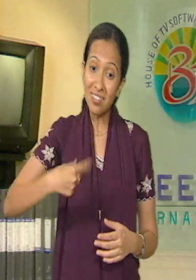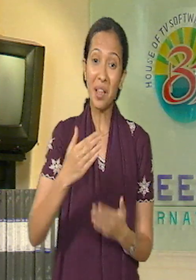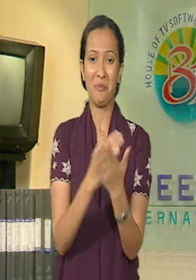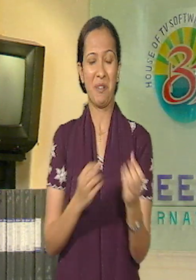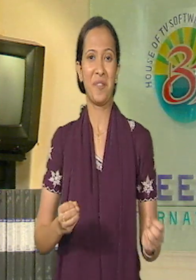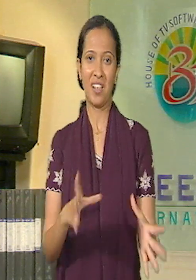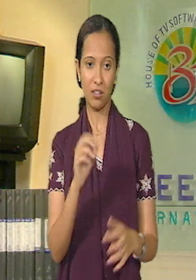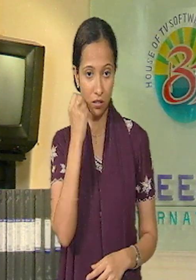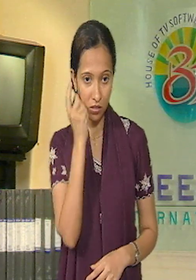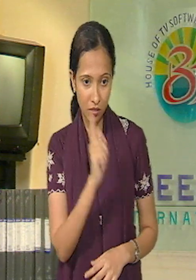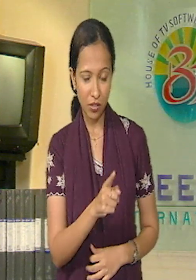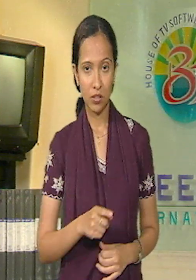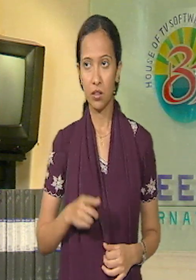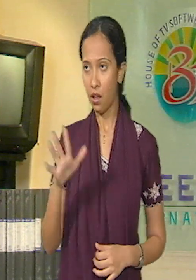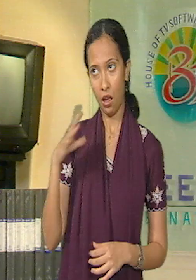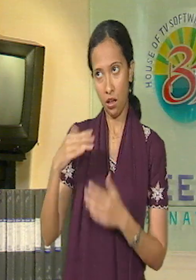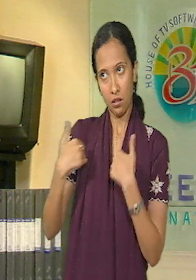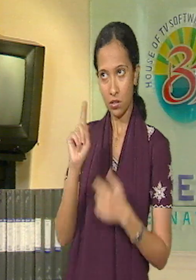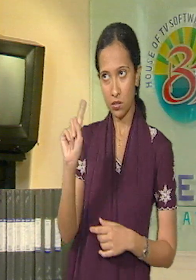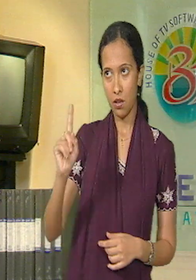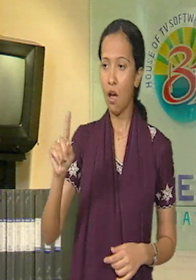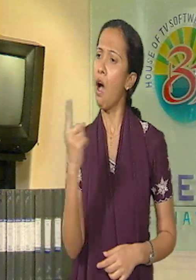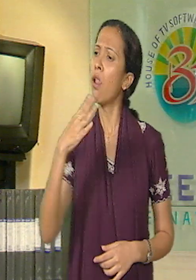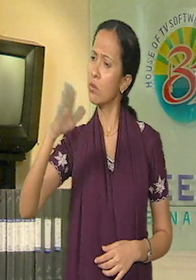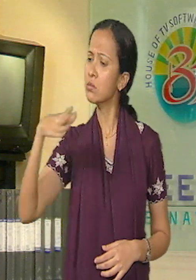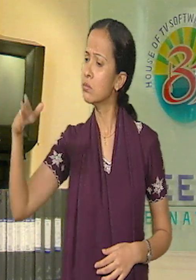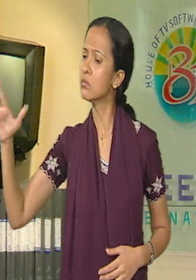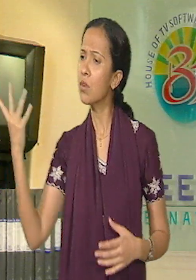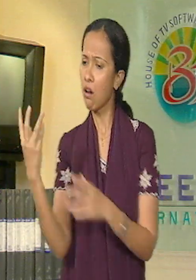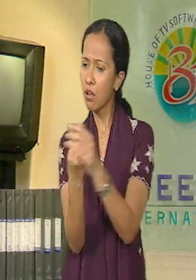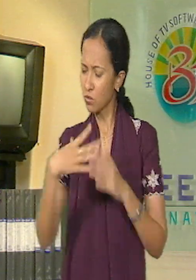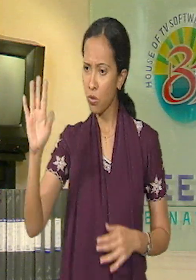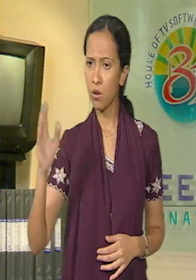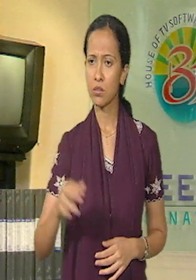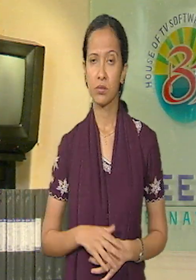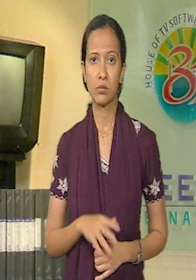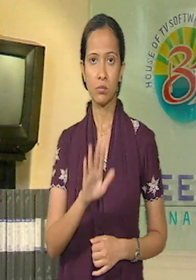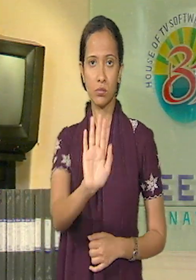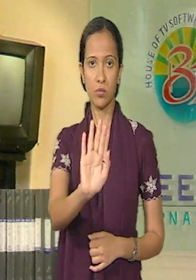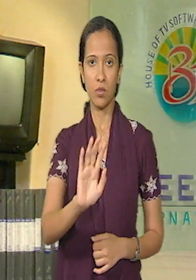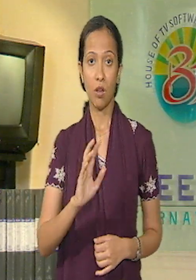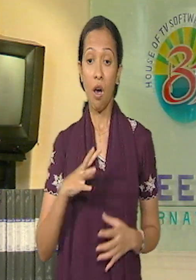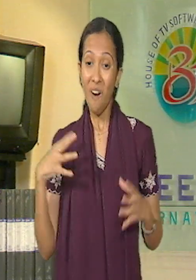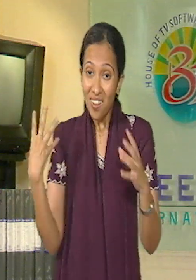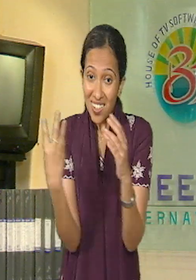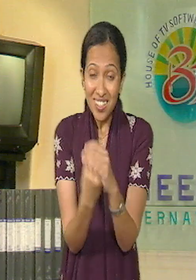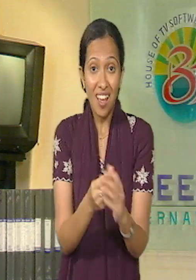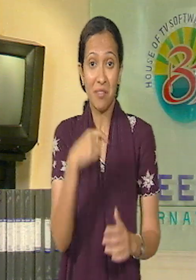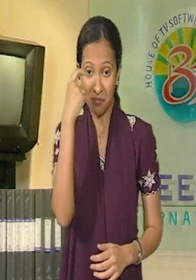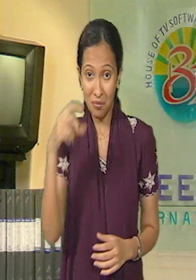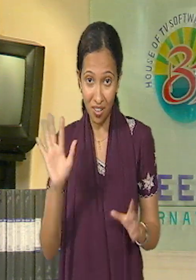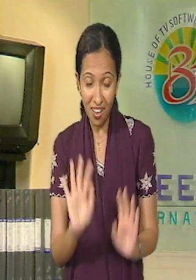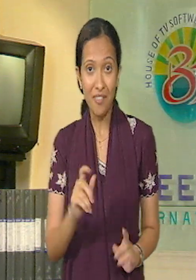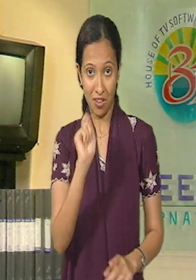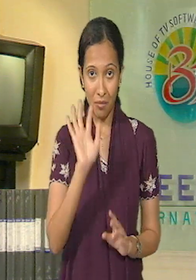शुरू हो सकता है, समझा? देखा, तू परेशान मत कर, तू अकेला ही क्यों नहीं इन्हें लगा सकता है? ठहरो, जब कोई सामूहिक कार्य कर